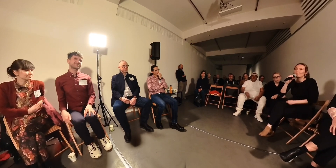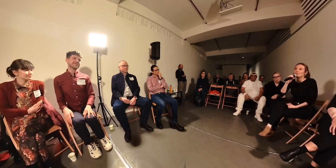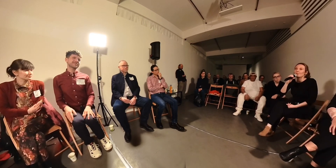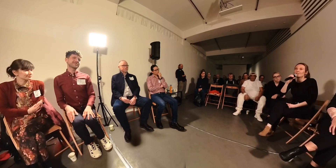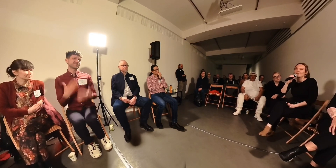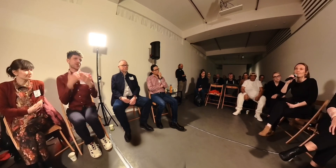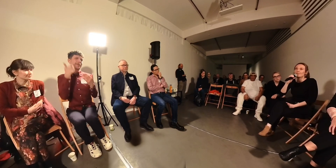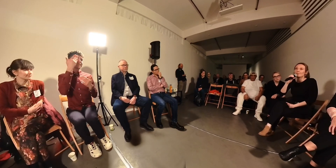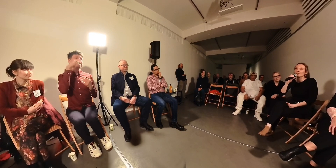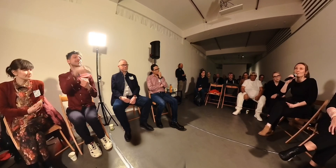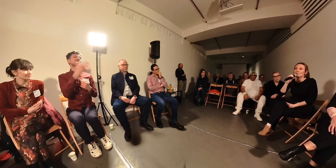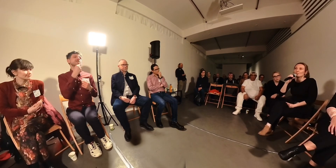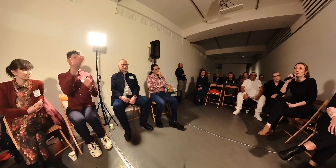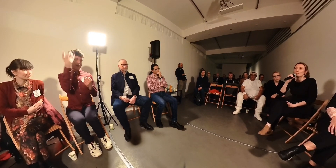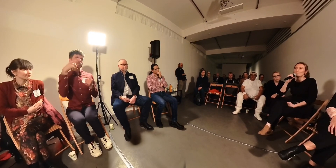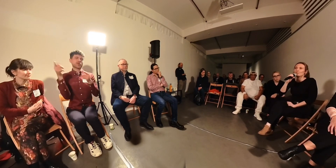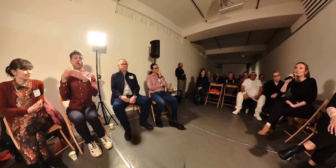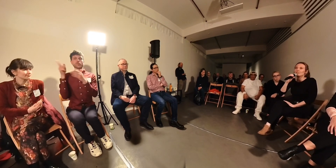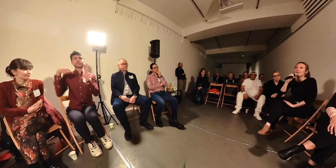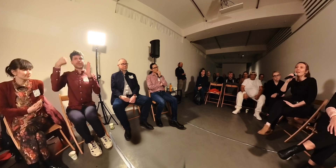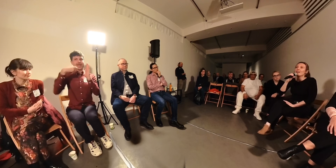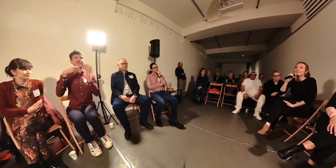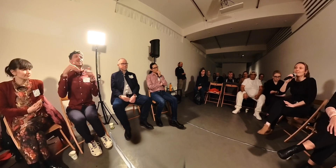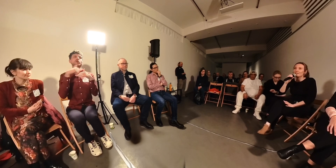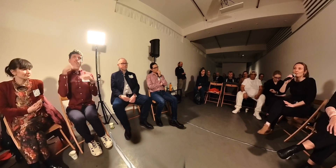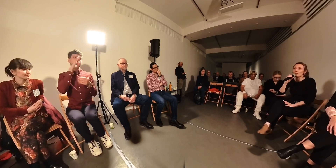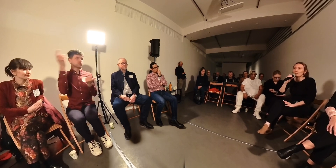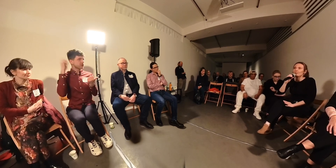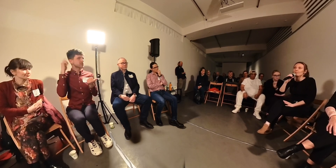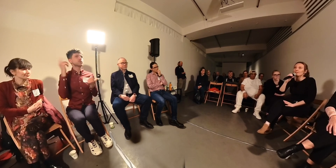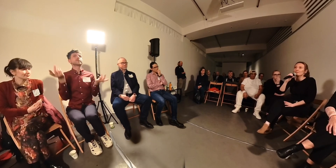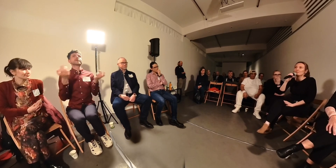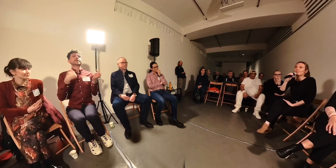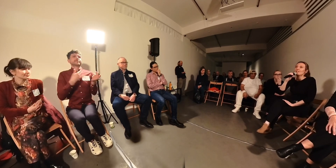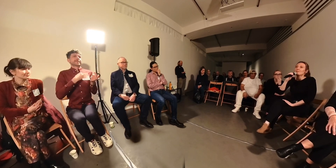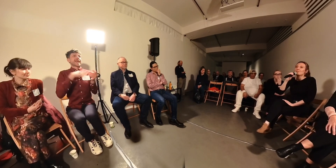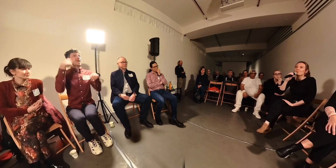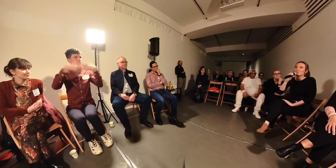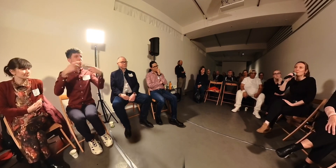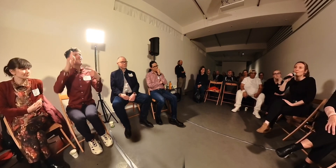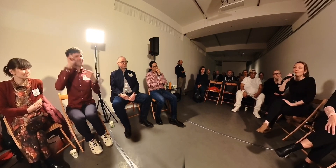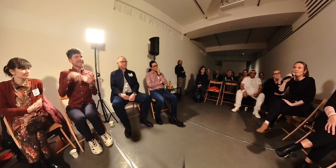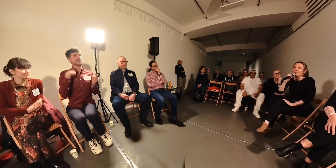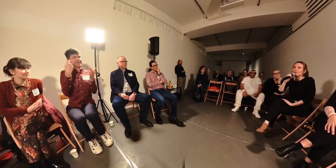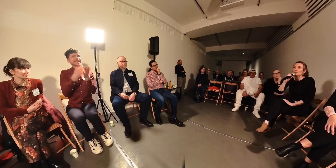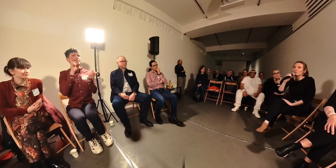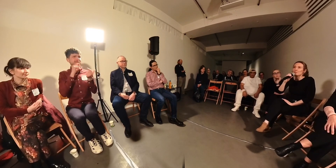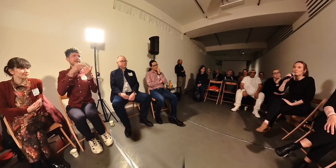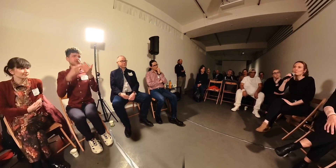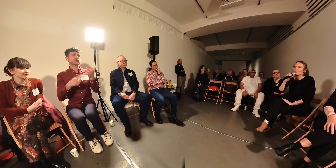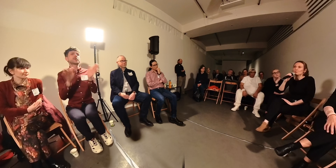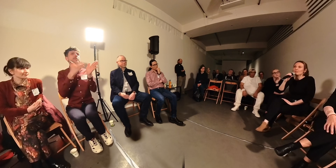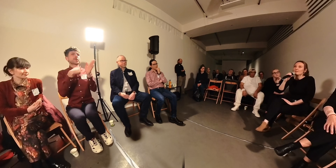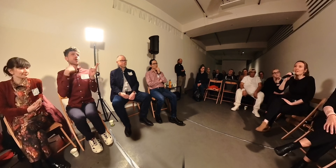a prostě byl jsem tam za sebe a bylo to strašně pro mě důležitý. A velká výhoda byla v tom, že my jsme spolupracovali opravdu